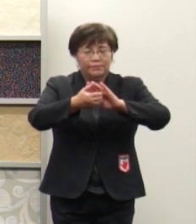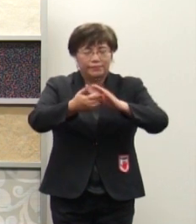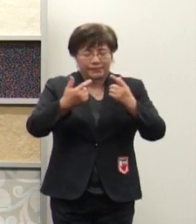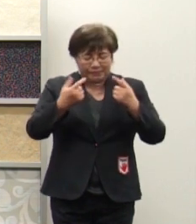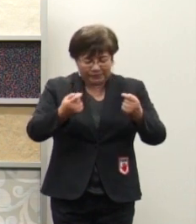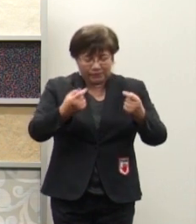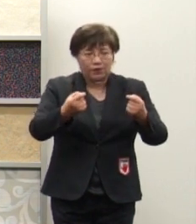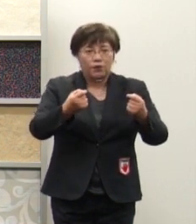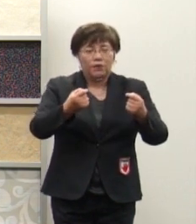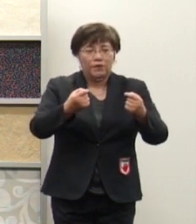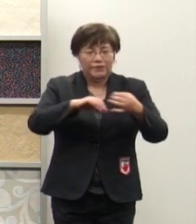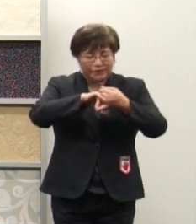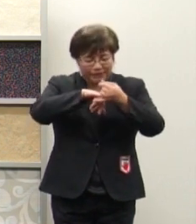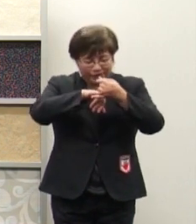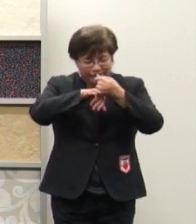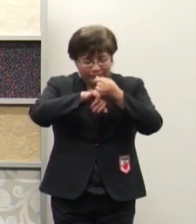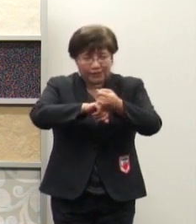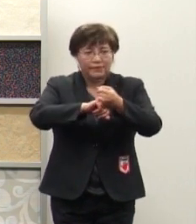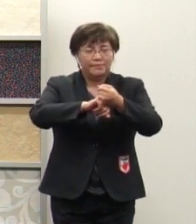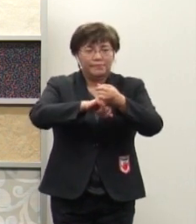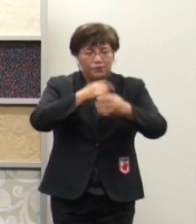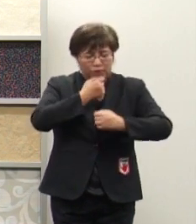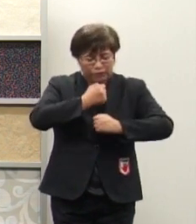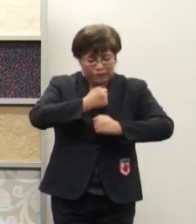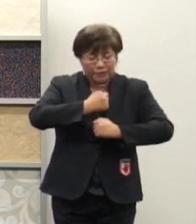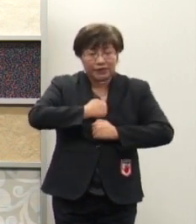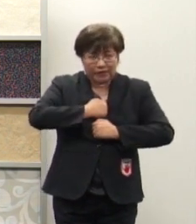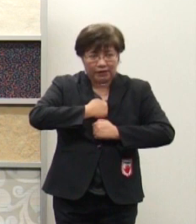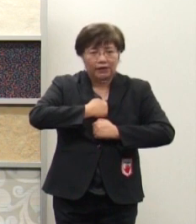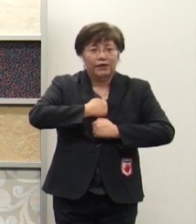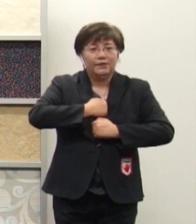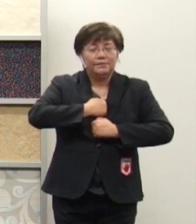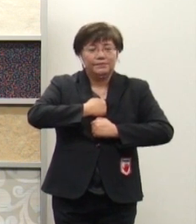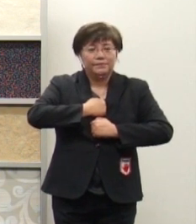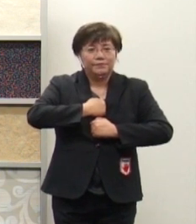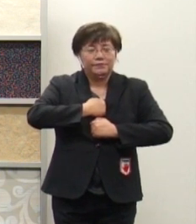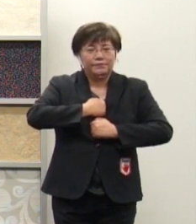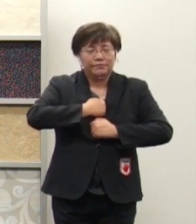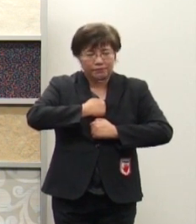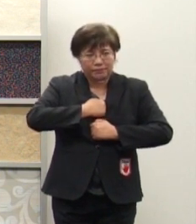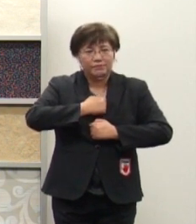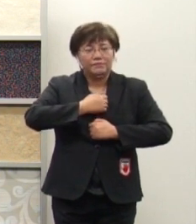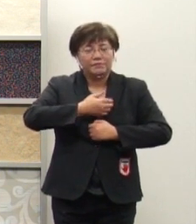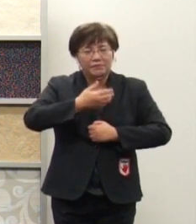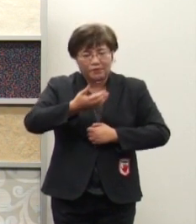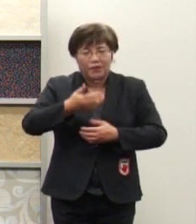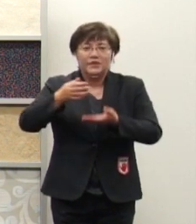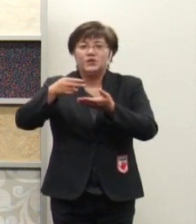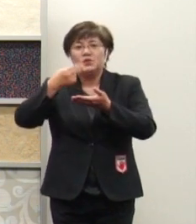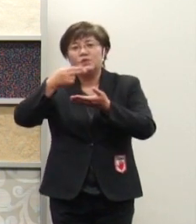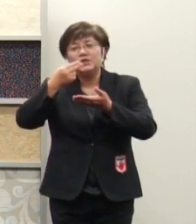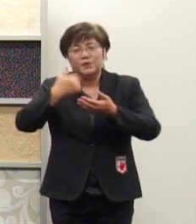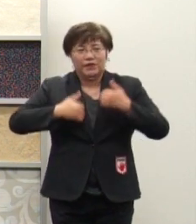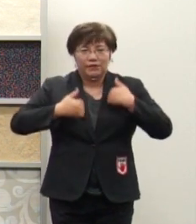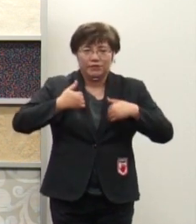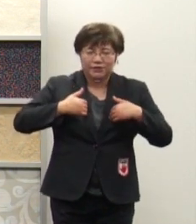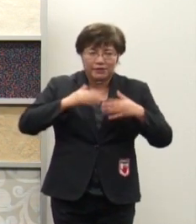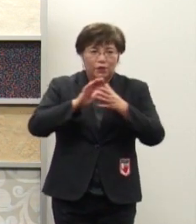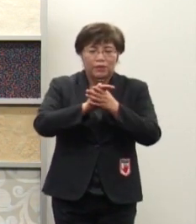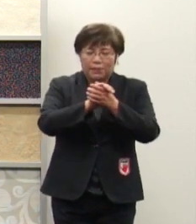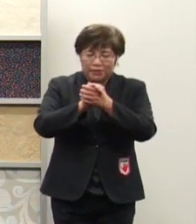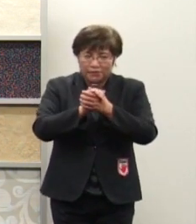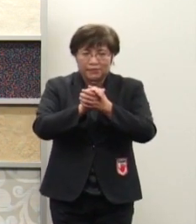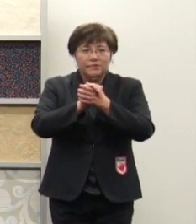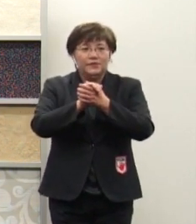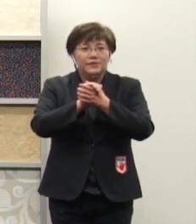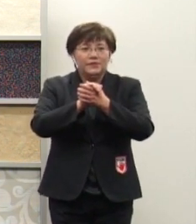ぜひとも最大限の留意をしていただいた上で、ぜひ食事を楽しみ、またお仲間、親